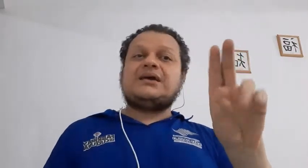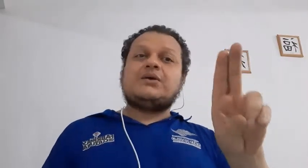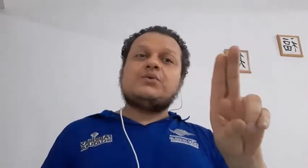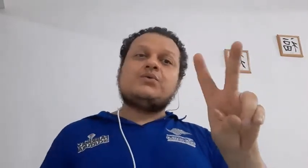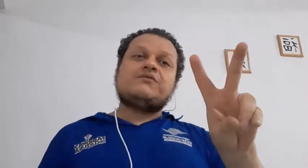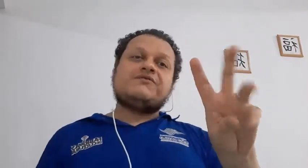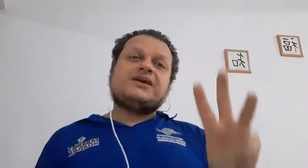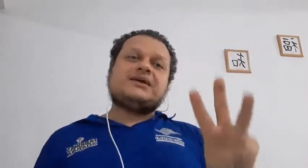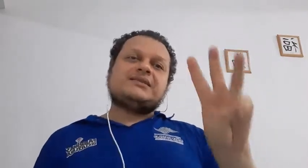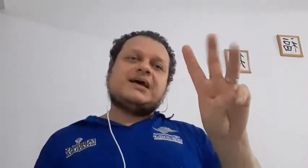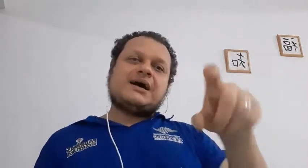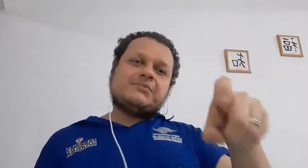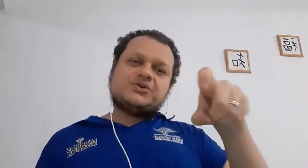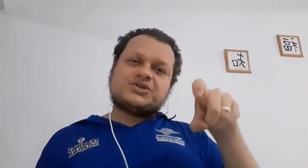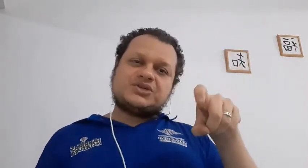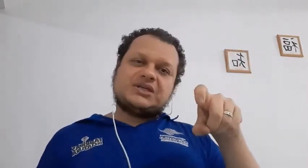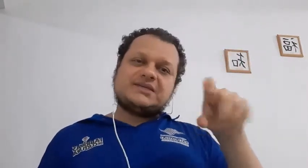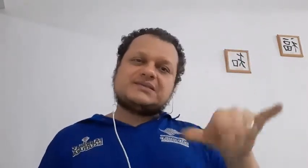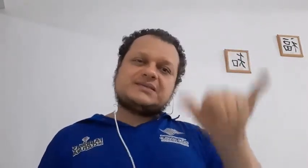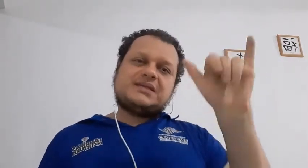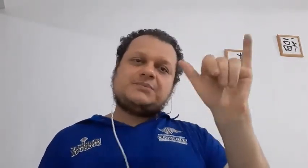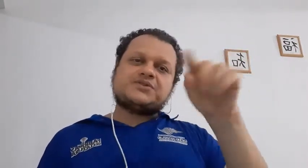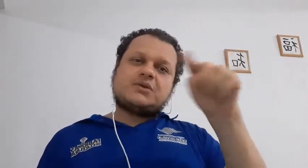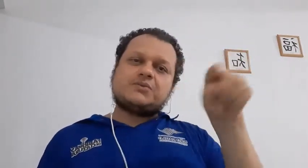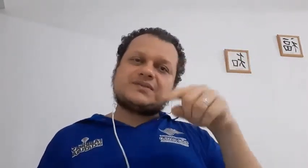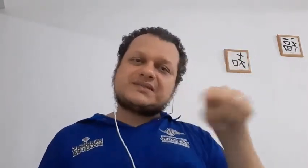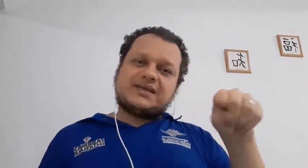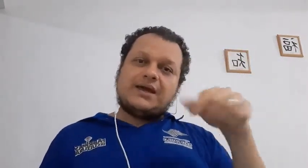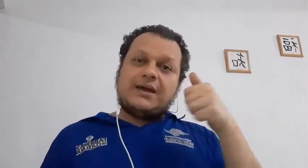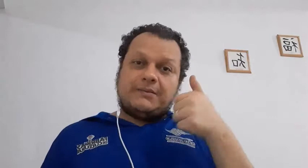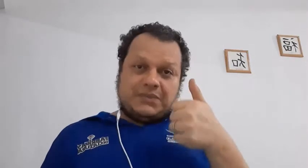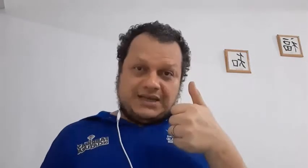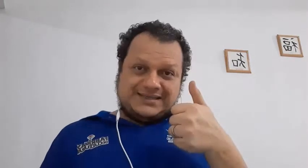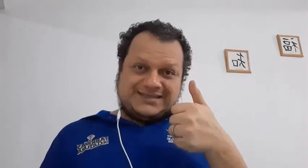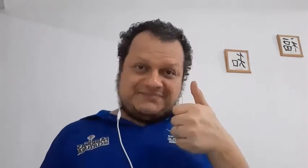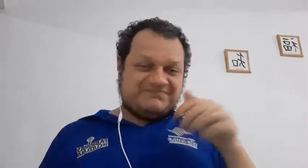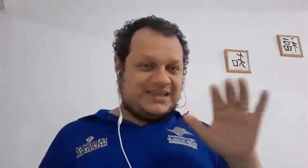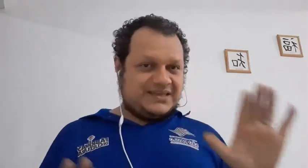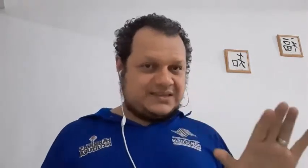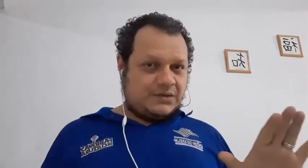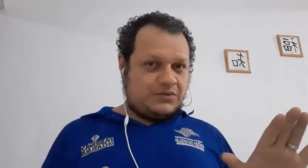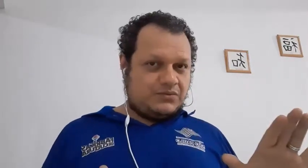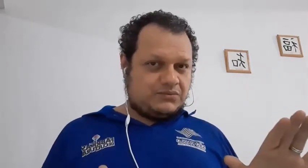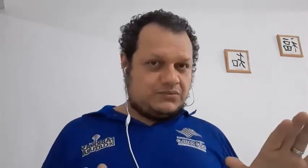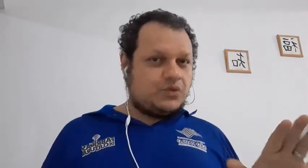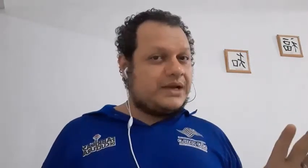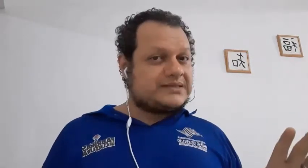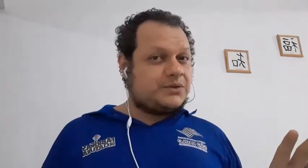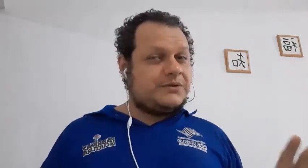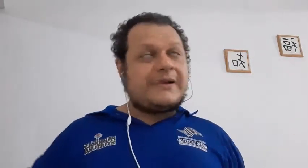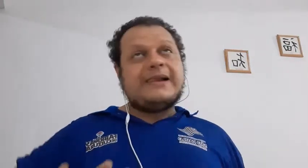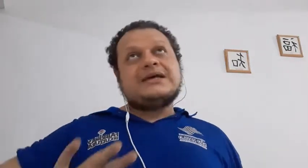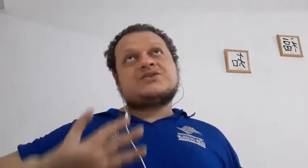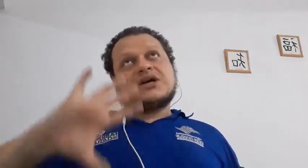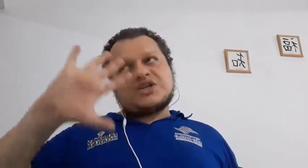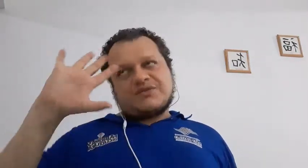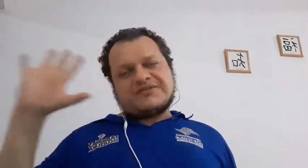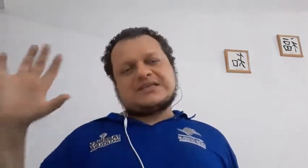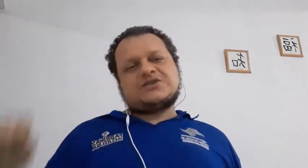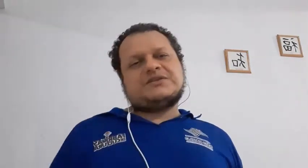U, V, W, X, Y, Z. Beleza? Esse é o no Brasil. Só que a gente vai fazer atividades